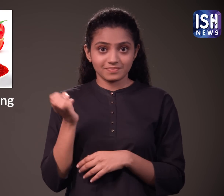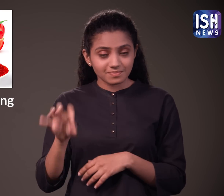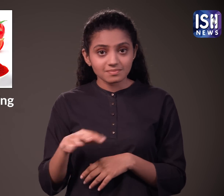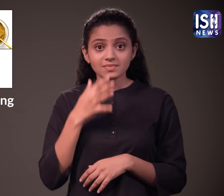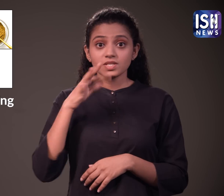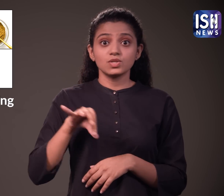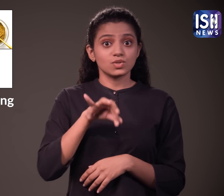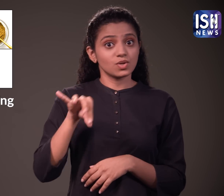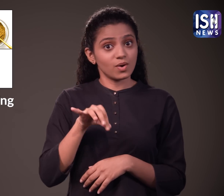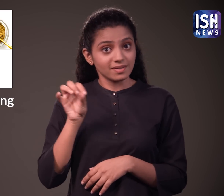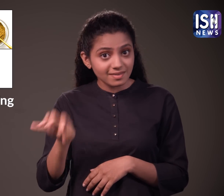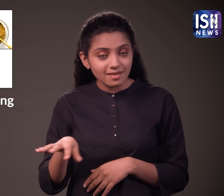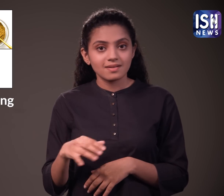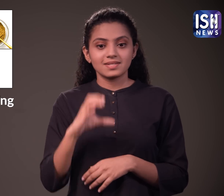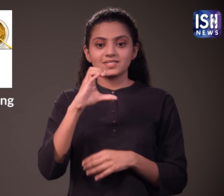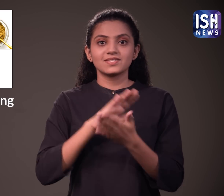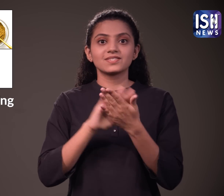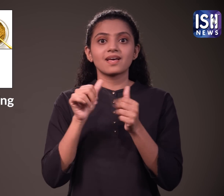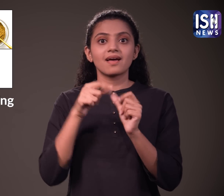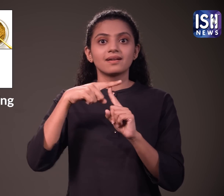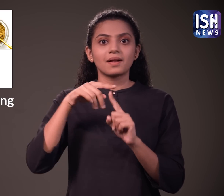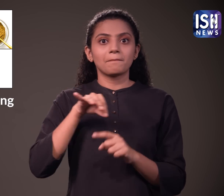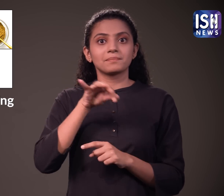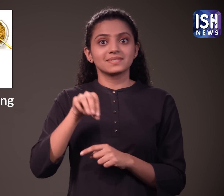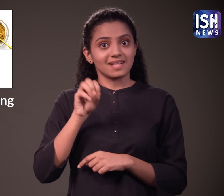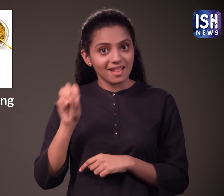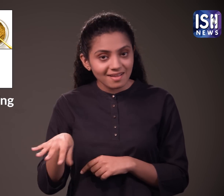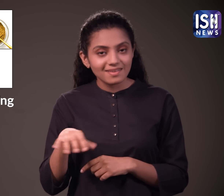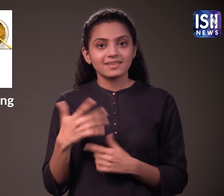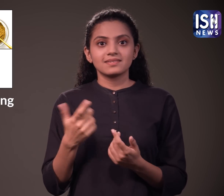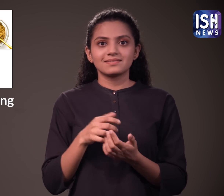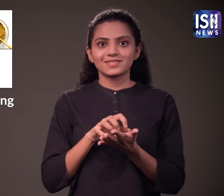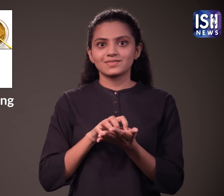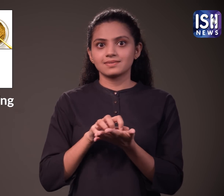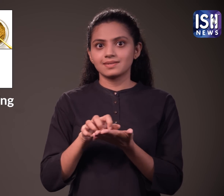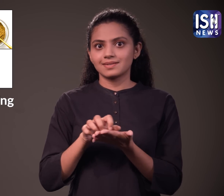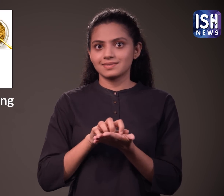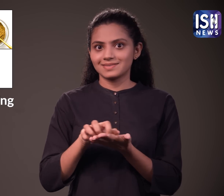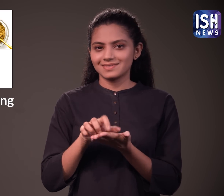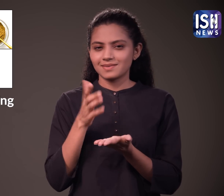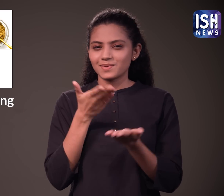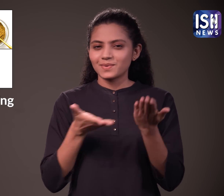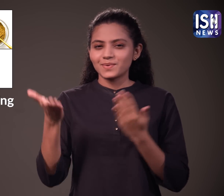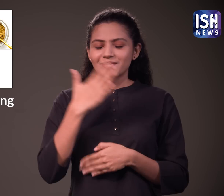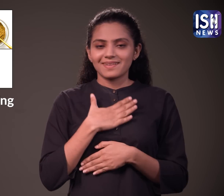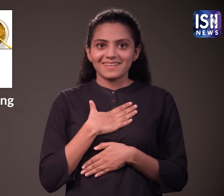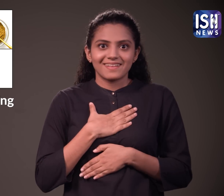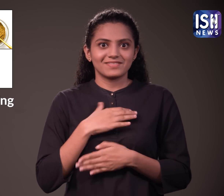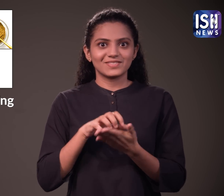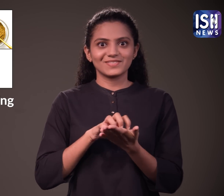नमक, चाट मसाला और कुछ स्वादिश चीज डाले मुझे यकीन है कि आप सभी